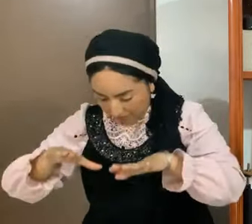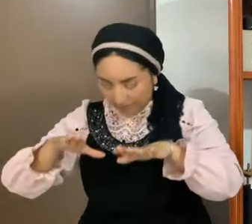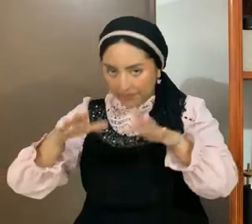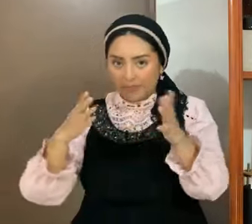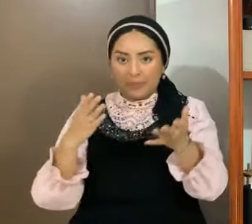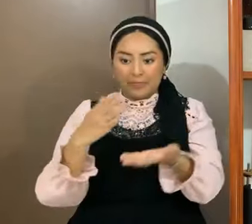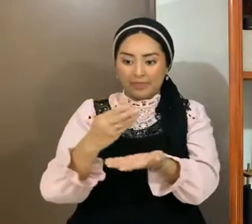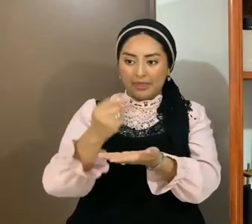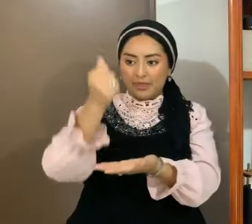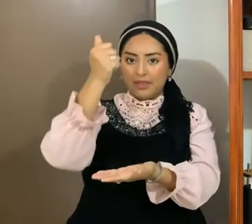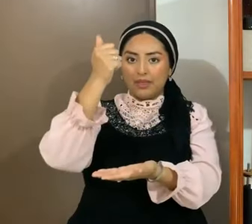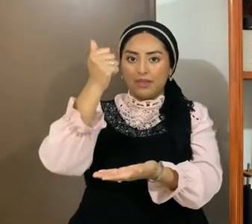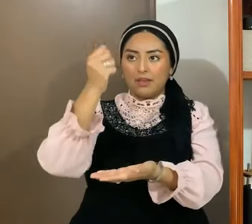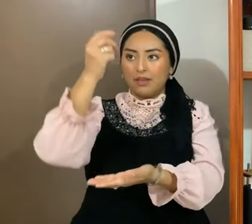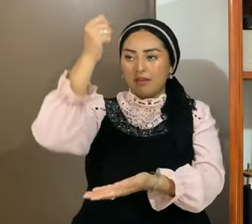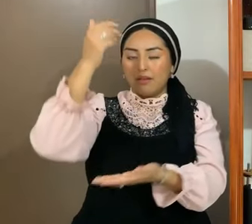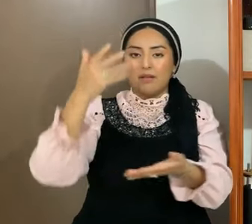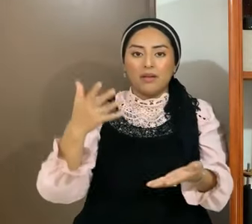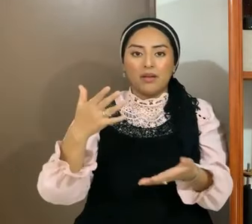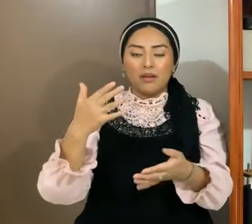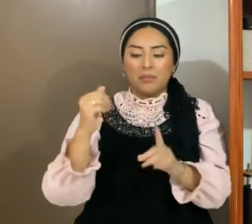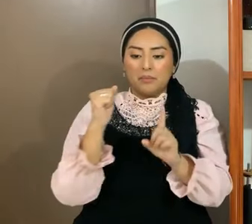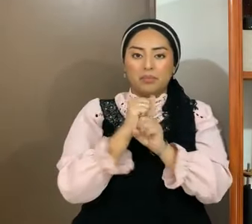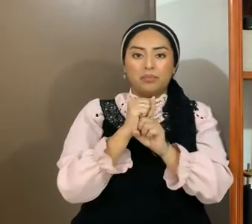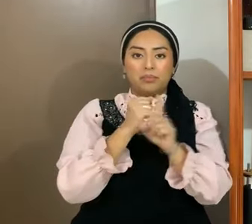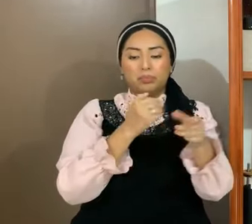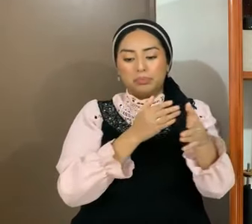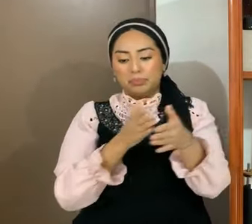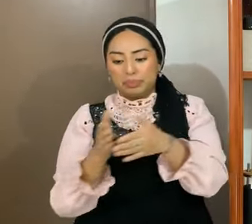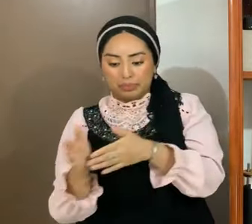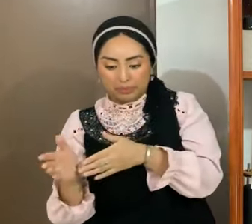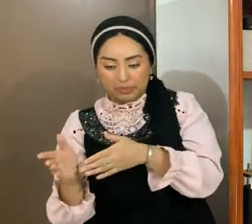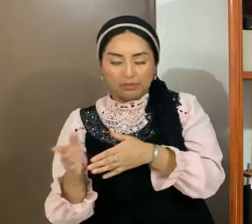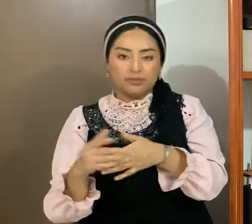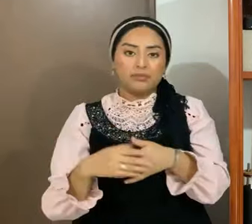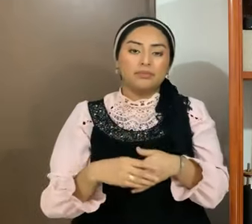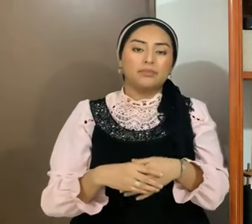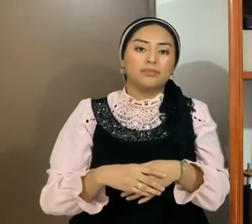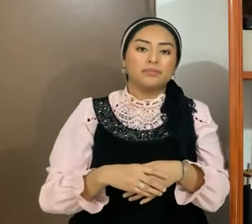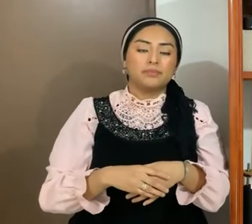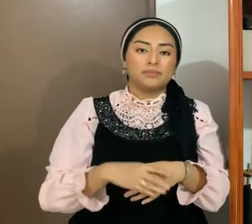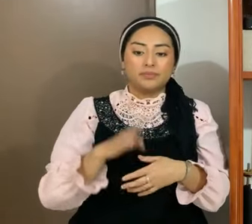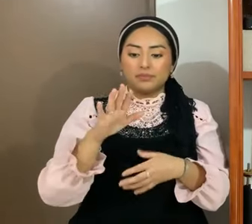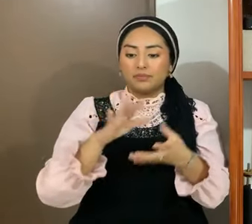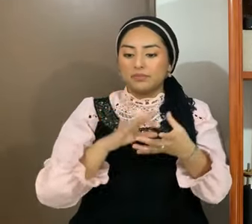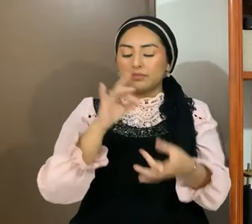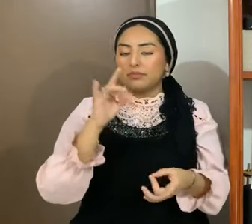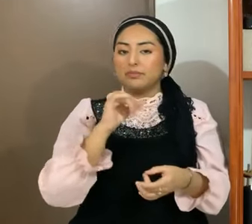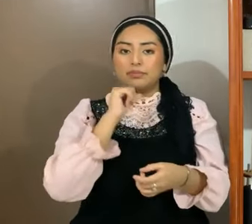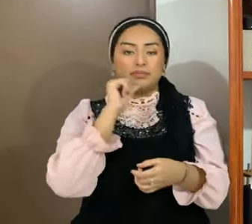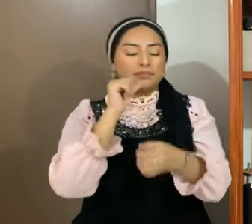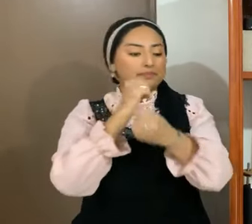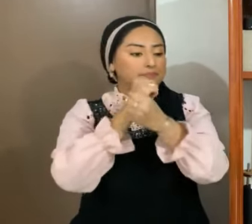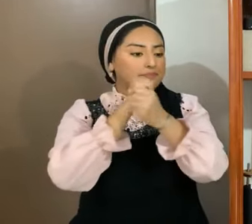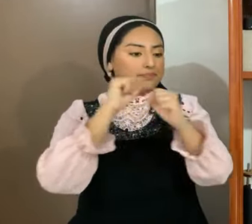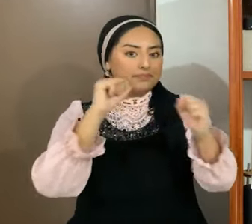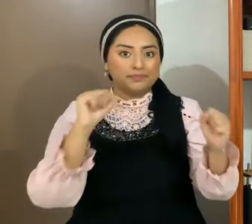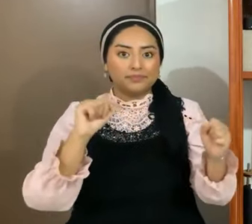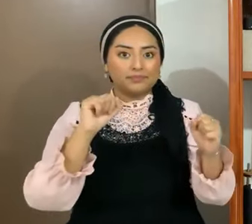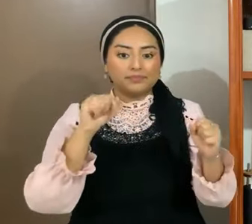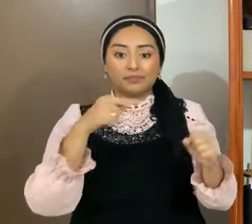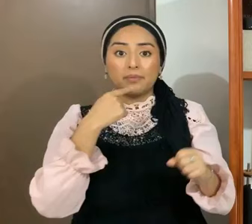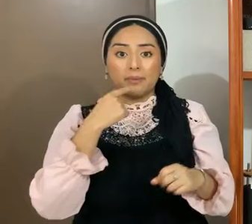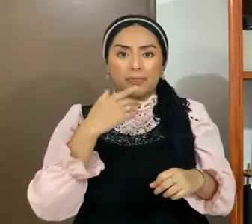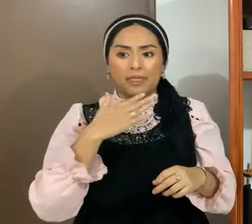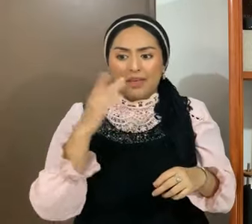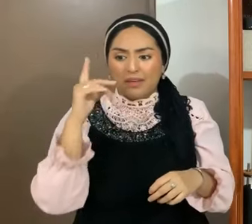De ceniza se alimenta su corazón, engañado le desvía, para que no libre su alma ni diga, no es pura mentira lo que tengo